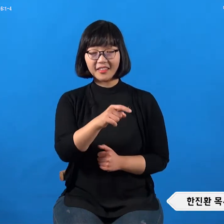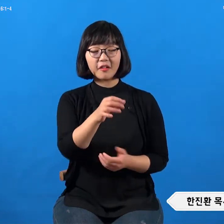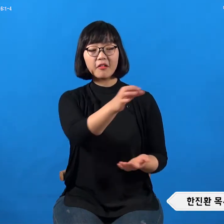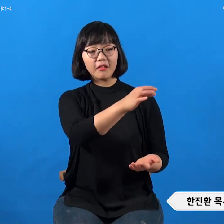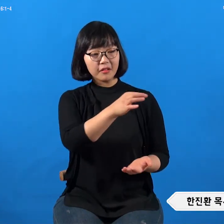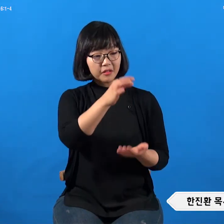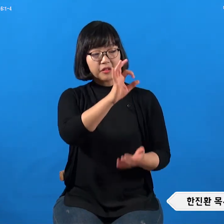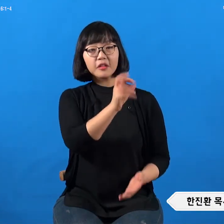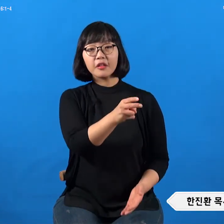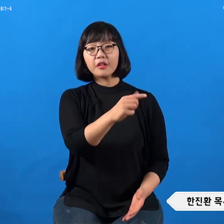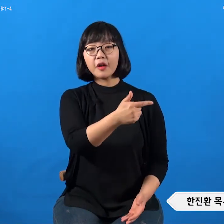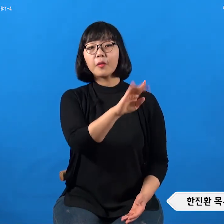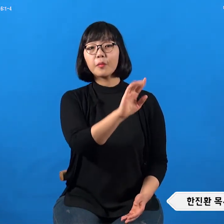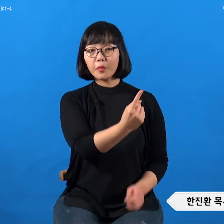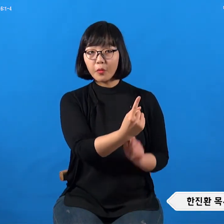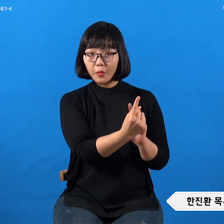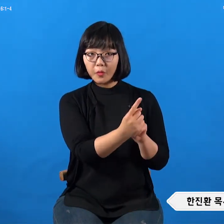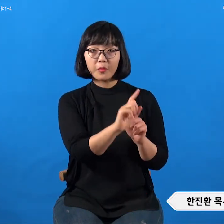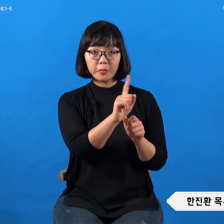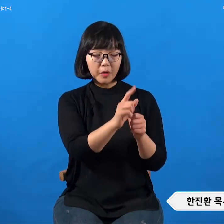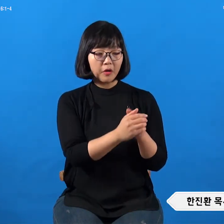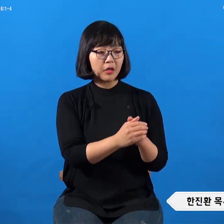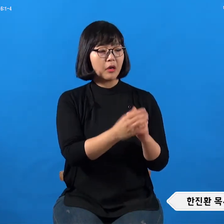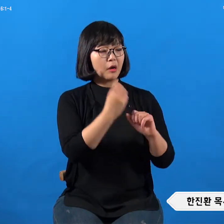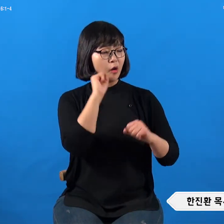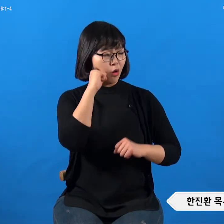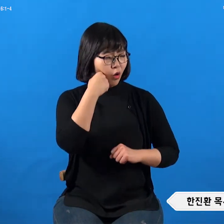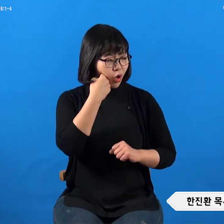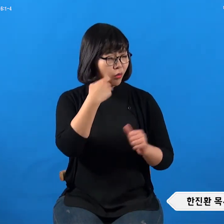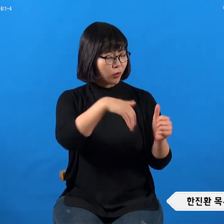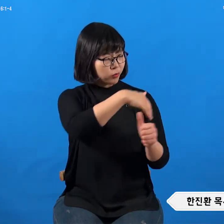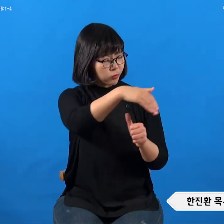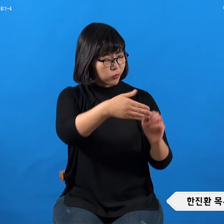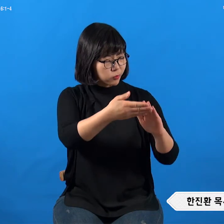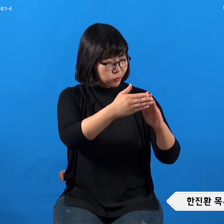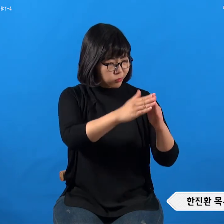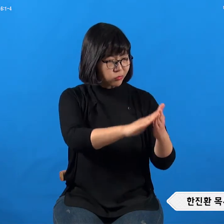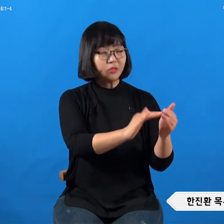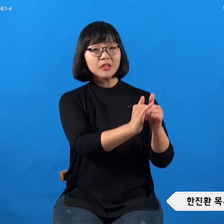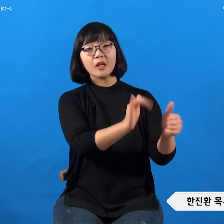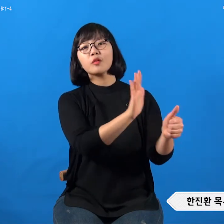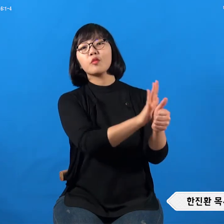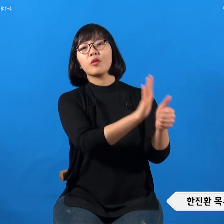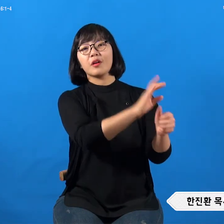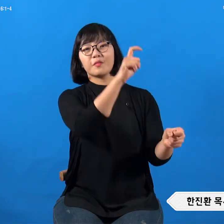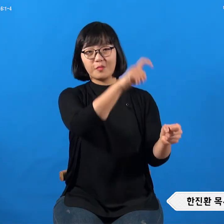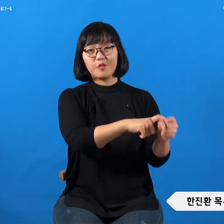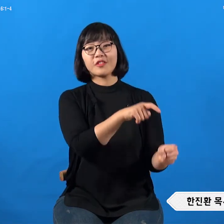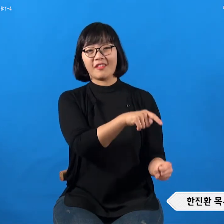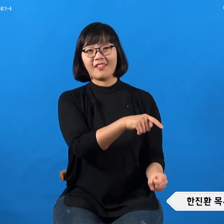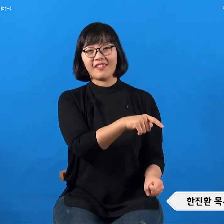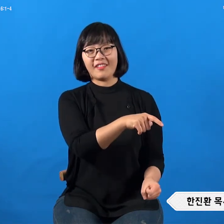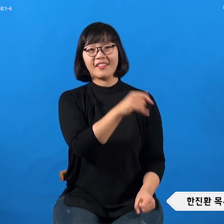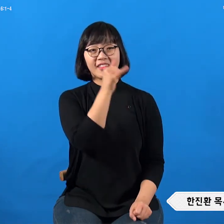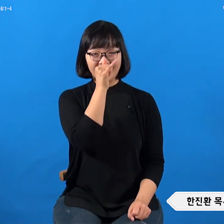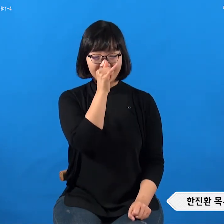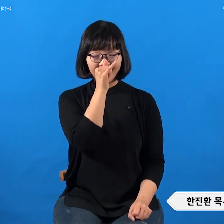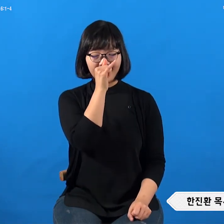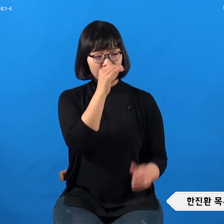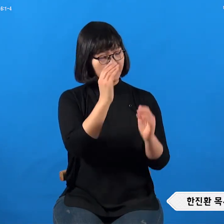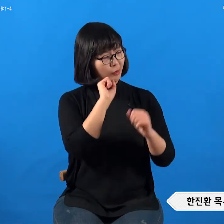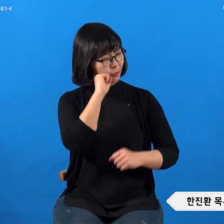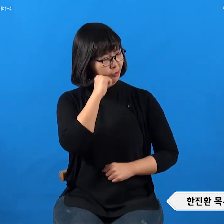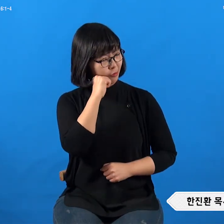연보는 어려운 사람들을 돕기 위해서 하는 것입니다. 남을 돕기 위해서,